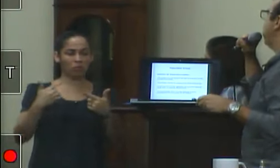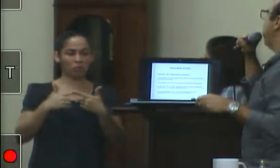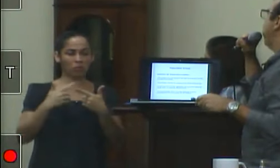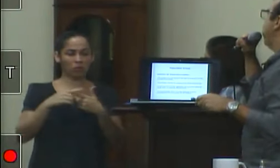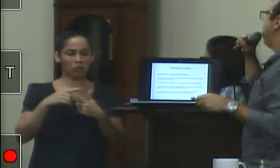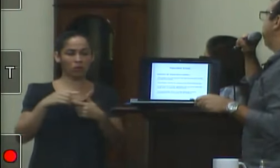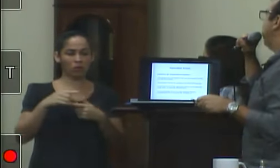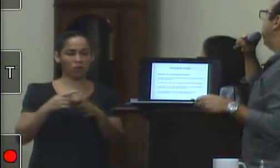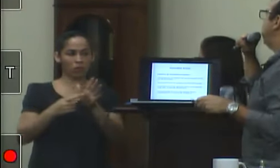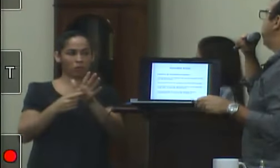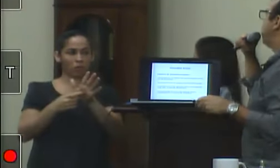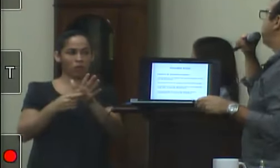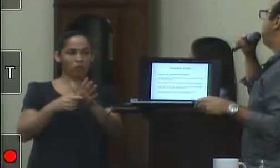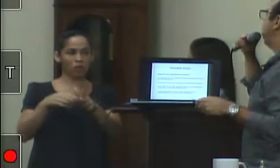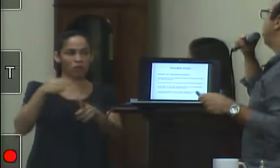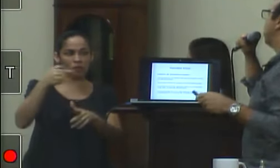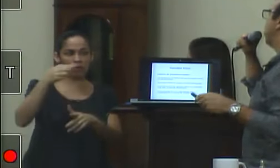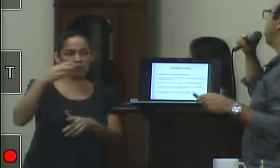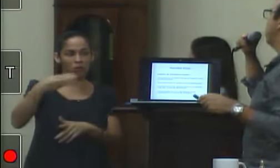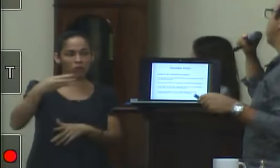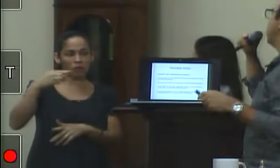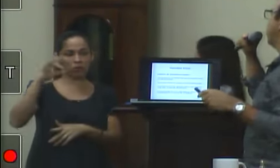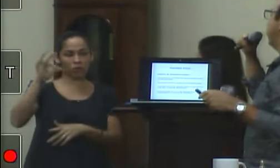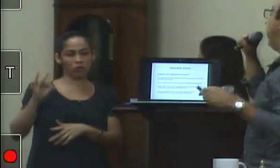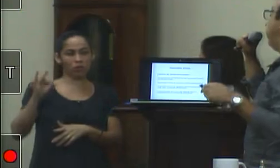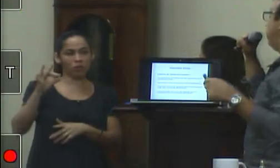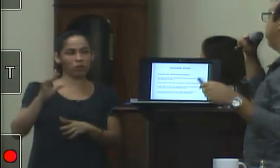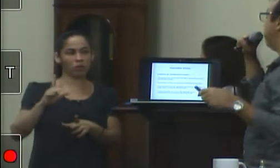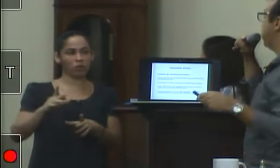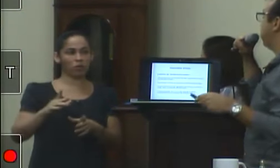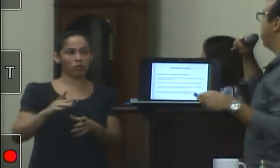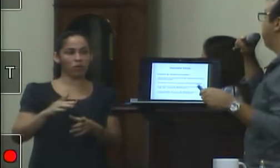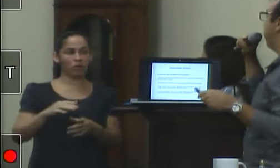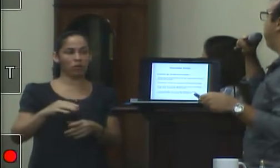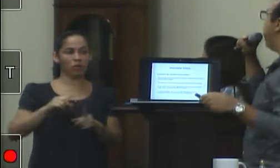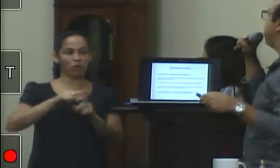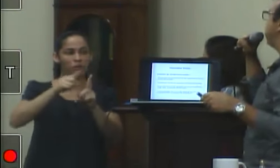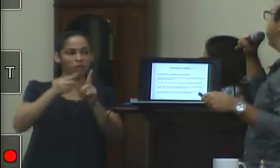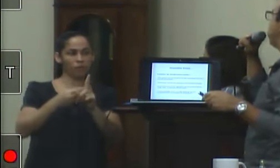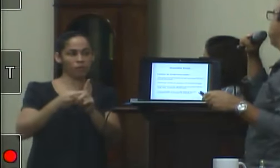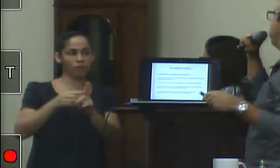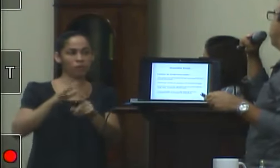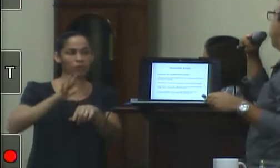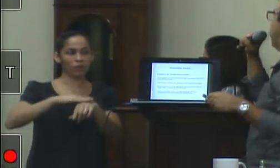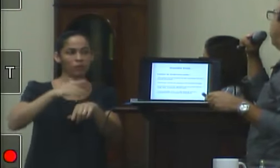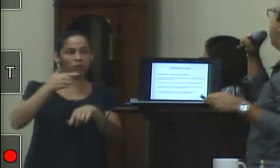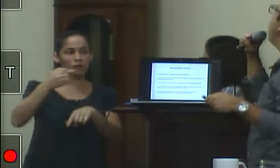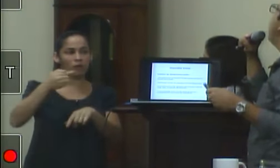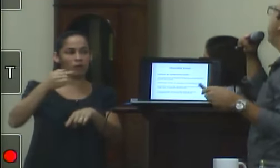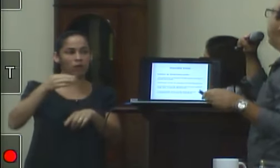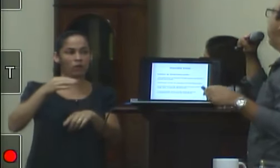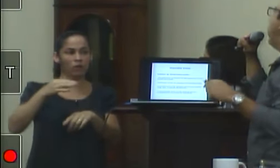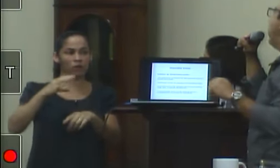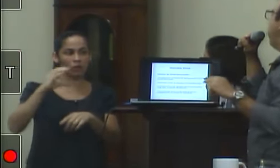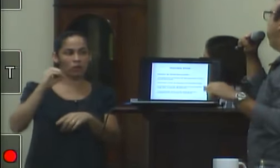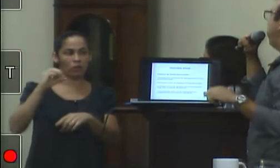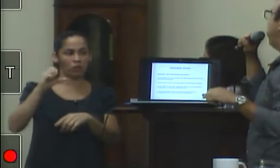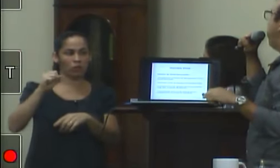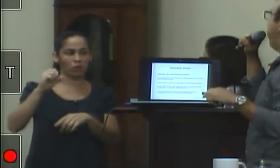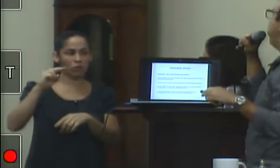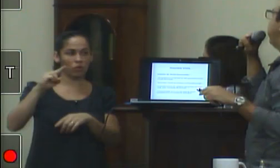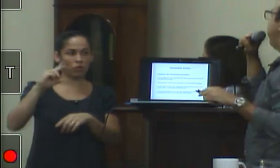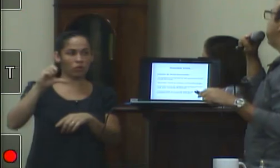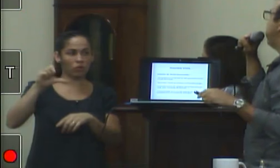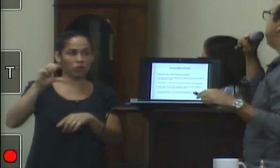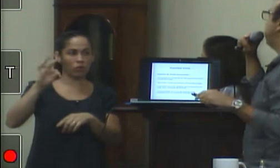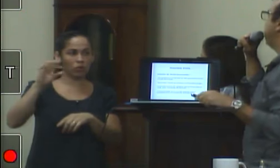relacionados, 73% das consultas da gestante tiveram mais de 7 consultas de pré-natal, né, batendo a